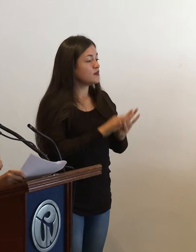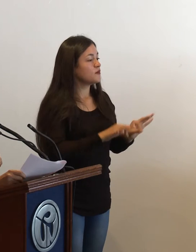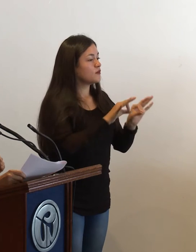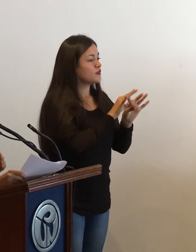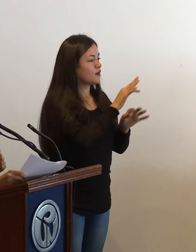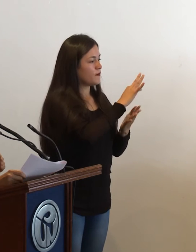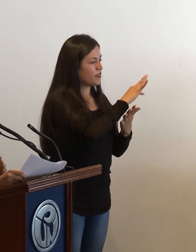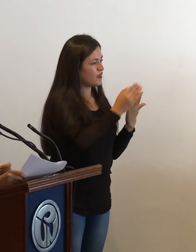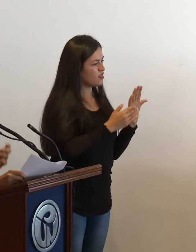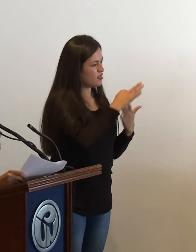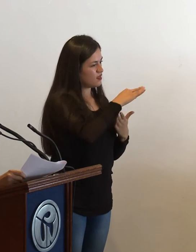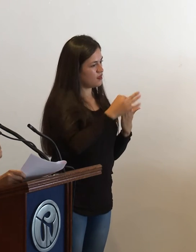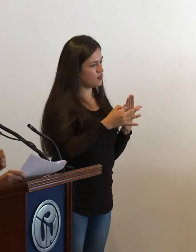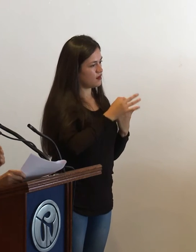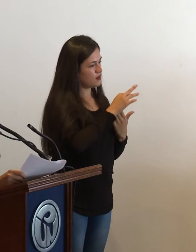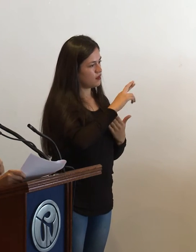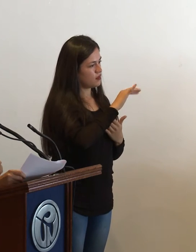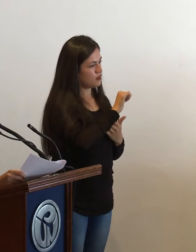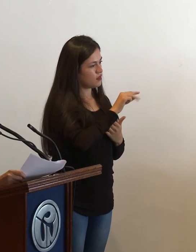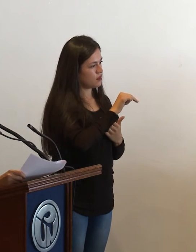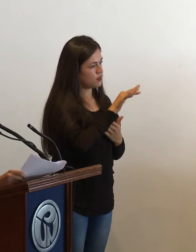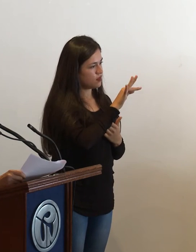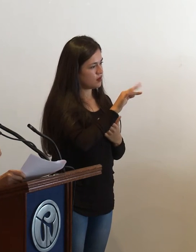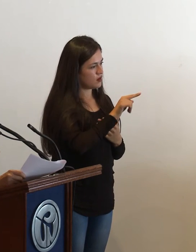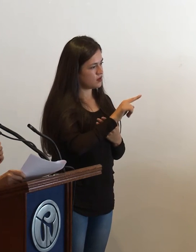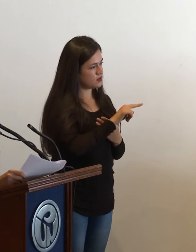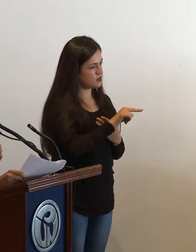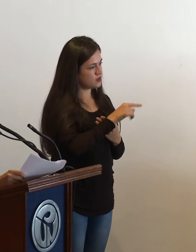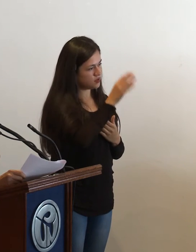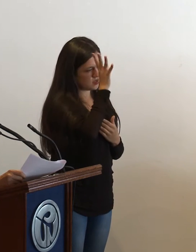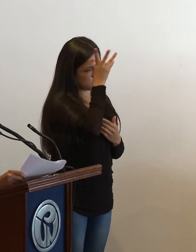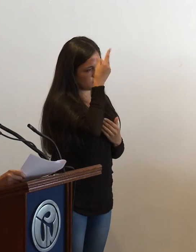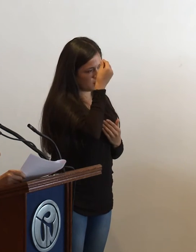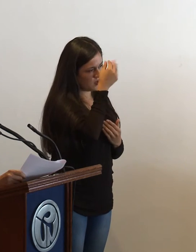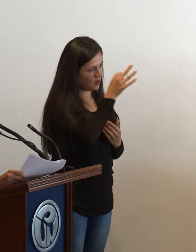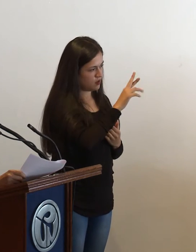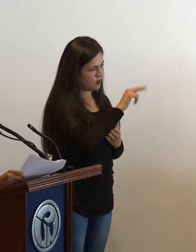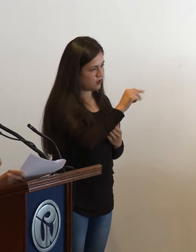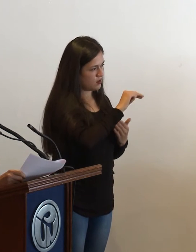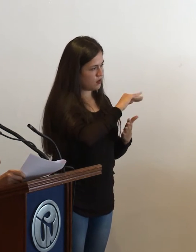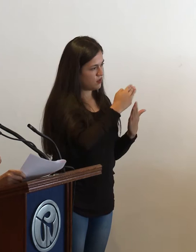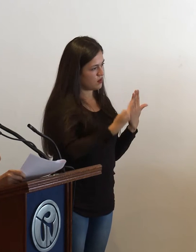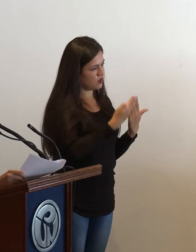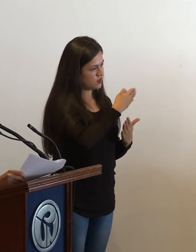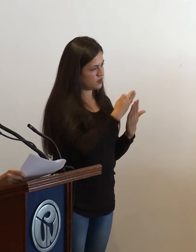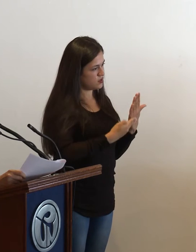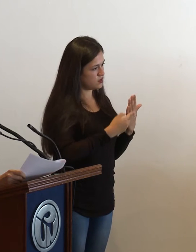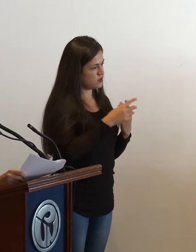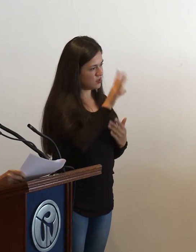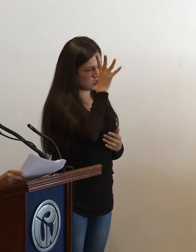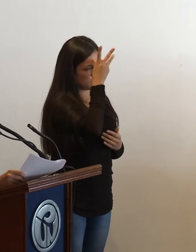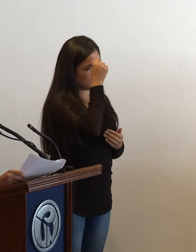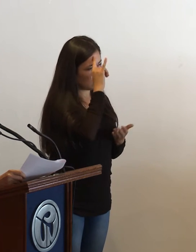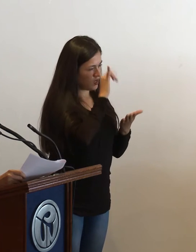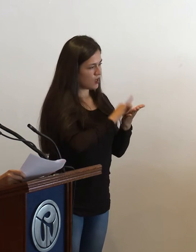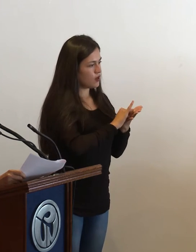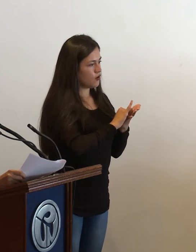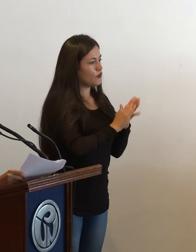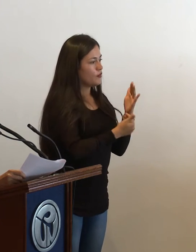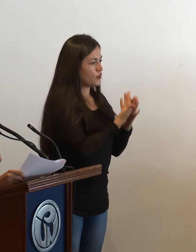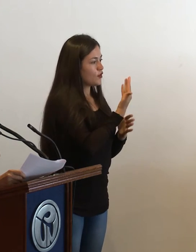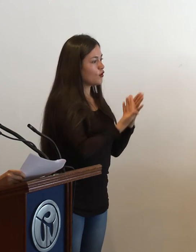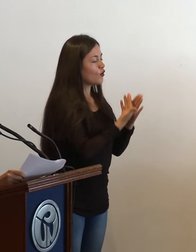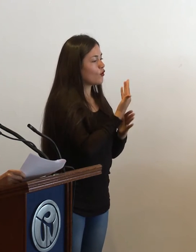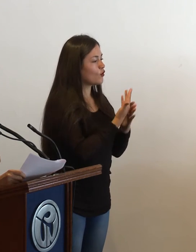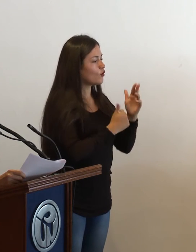de lo transdisciplinar, lo situamos también en el campo de los pensamientos de frontera, que se construyen en y desde